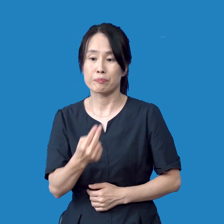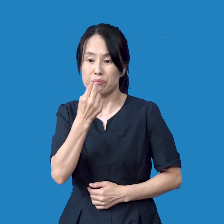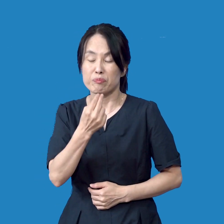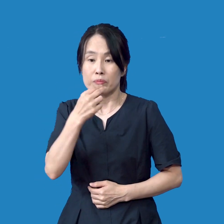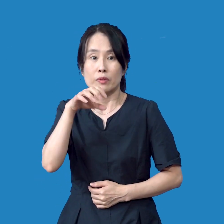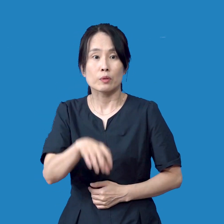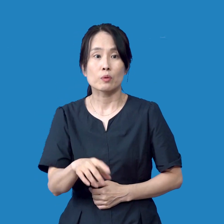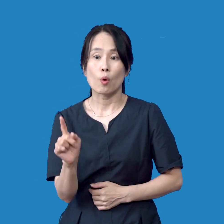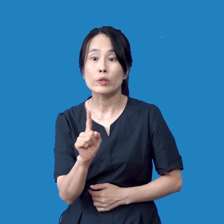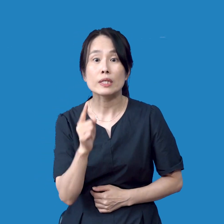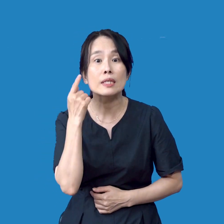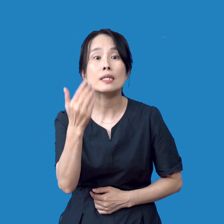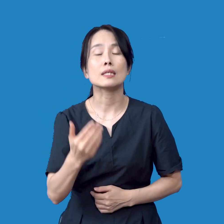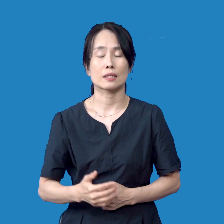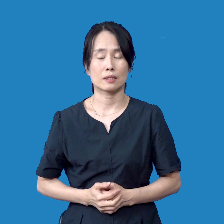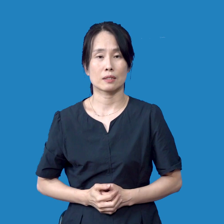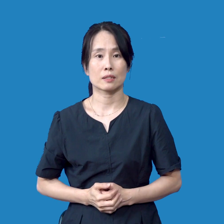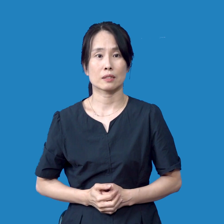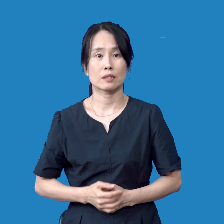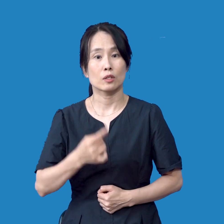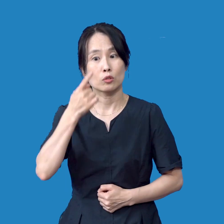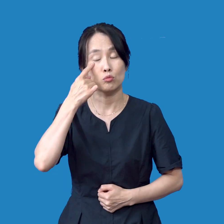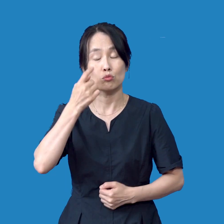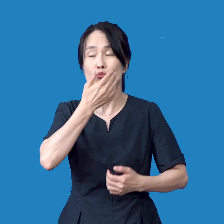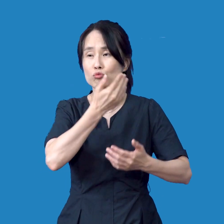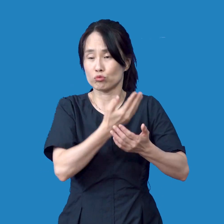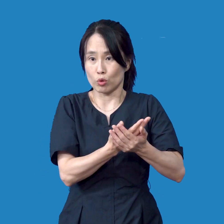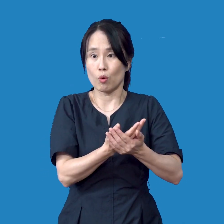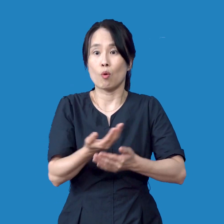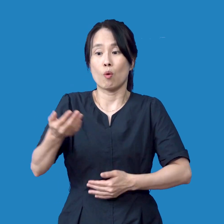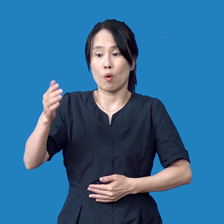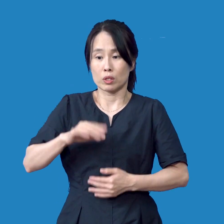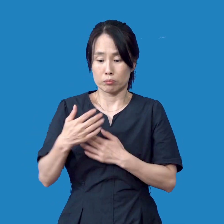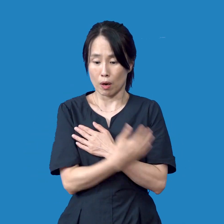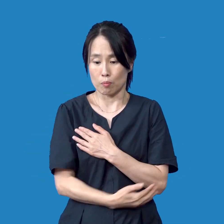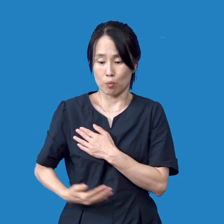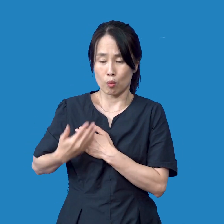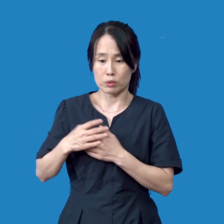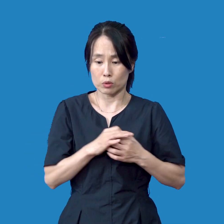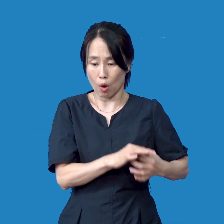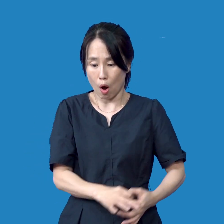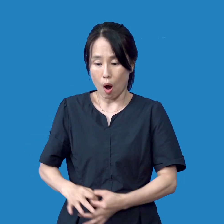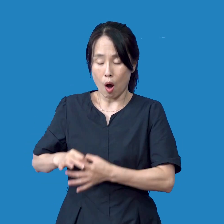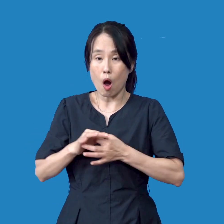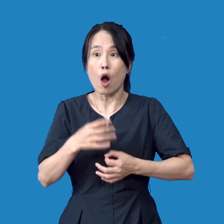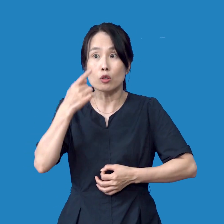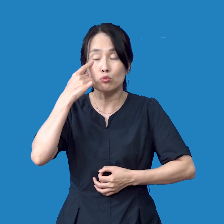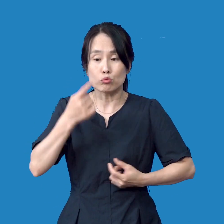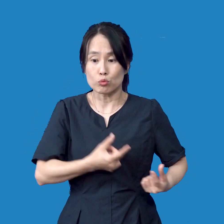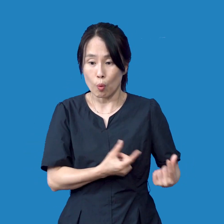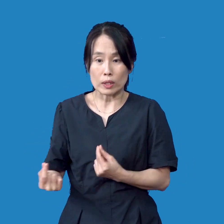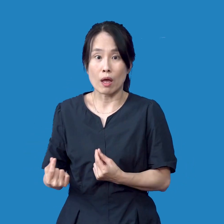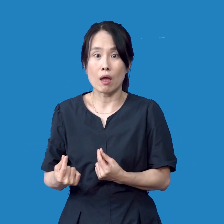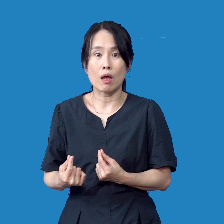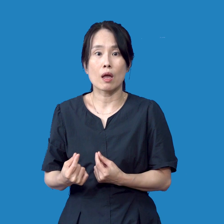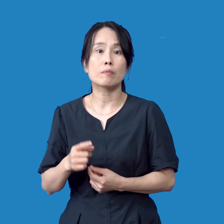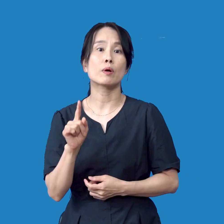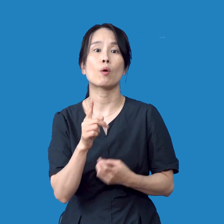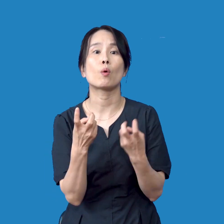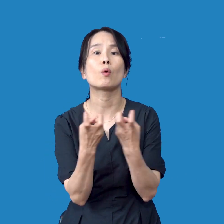곳은 어디냐? 눈이 중요하다고 해도 온몸이 눈으로 다 뒤덮이면 어떻게